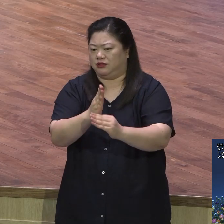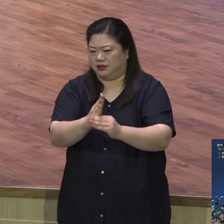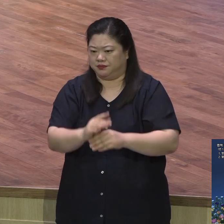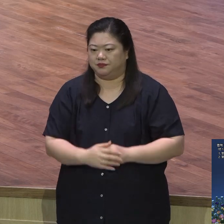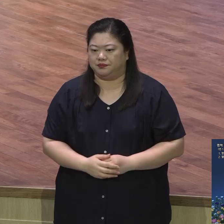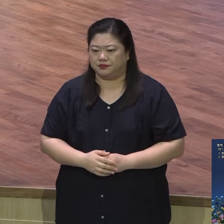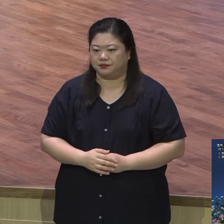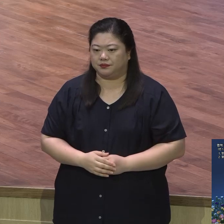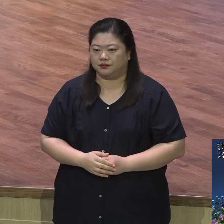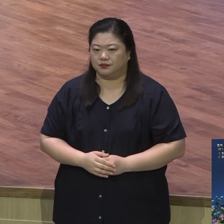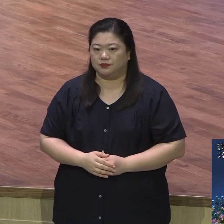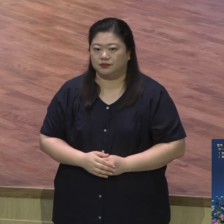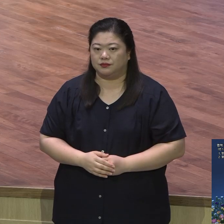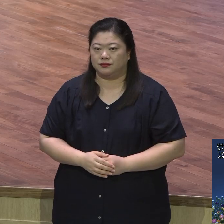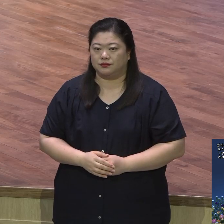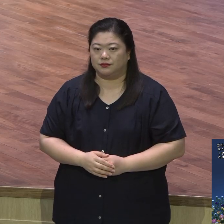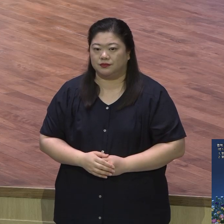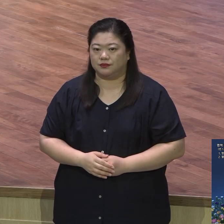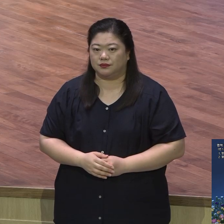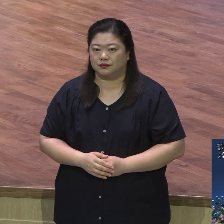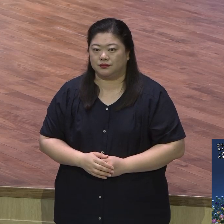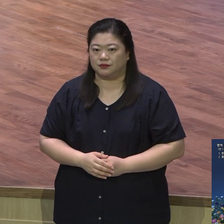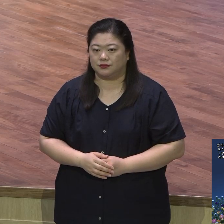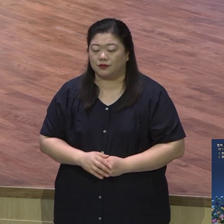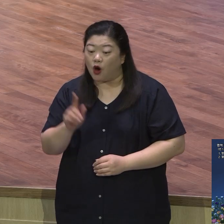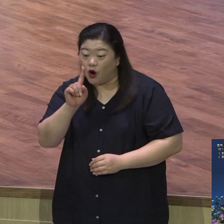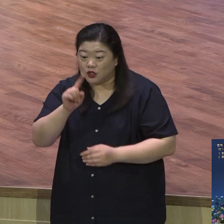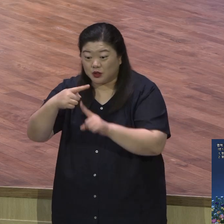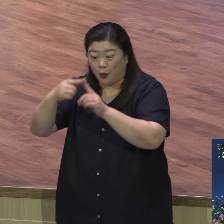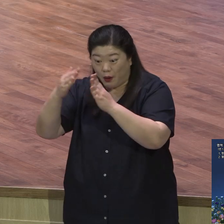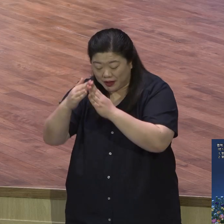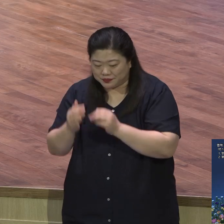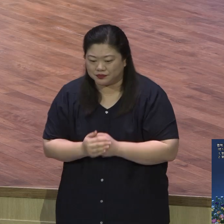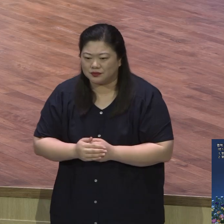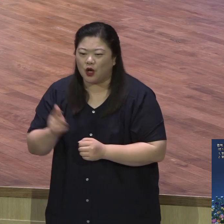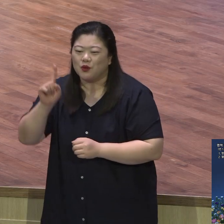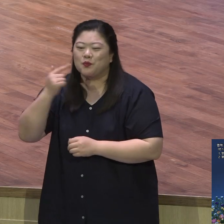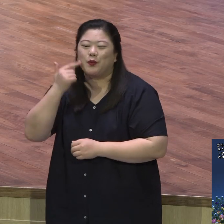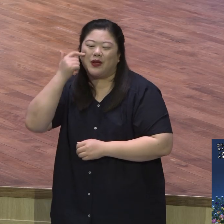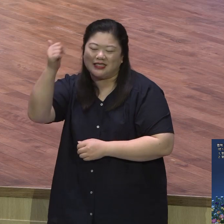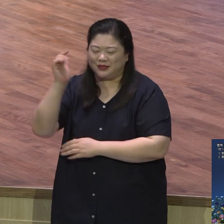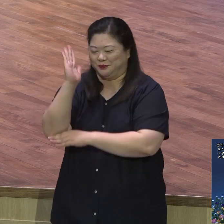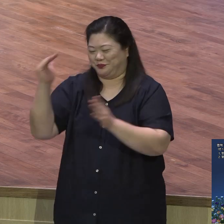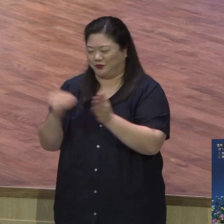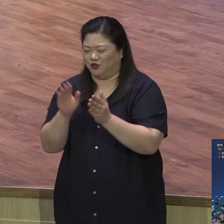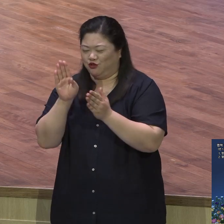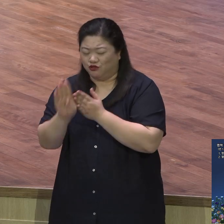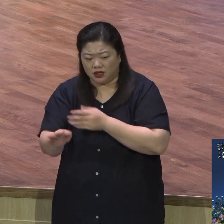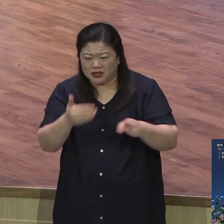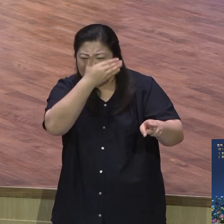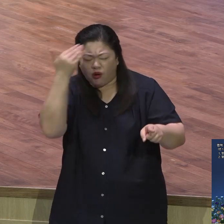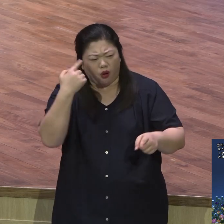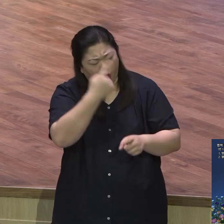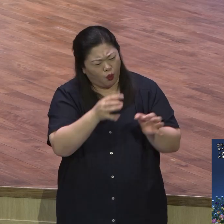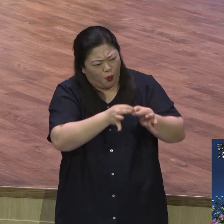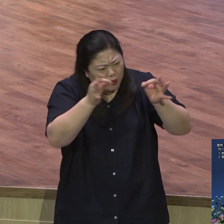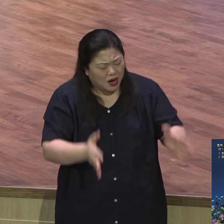목사님이 교회 가끔 나오는 한 청년을 보고 악수를 했어요 이렇게 말해요 악수하면 형제님